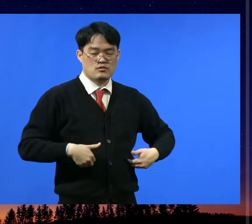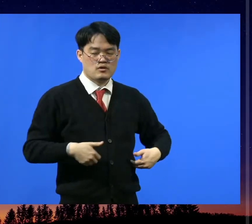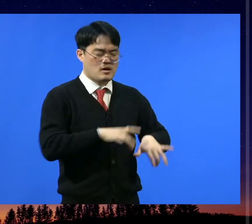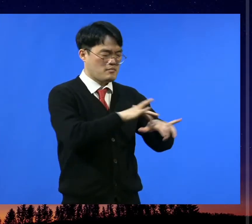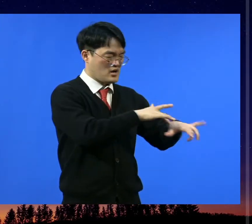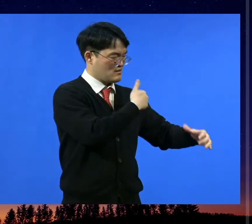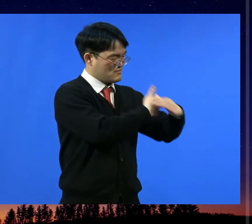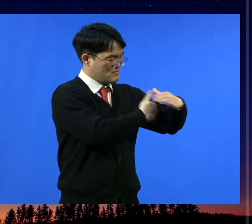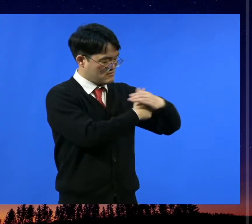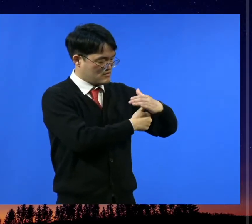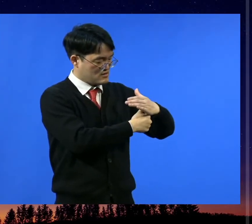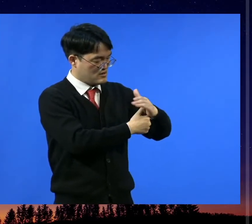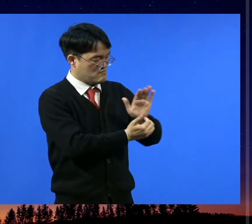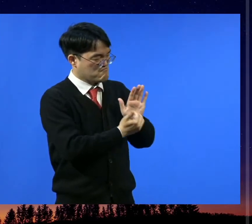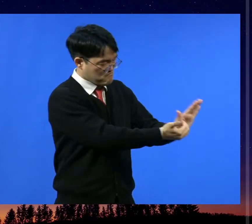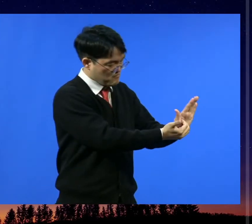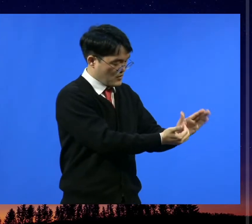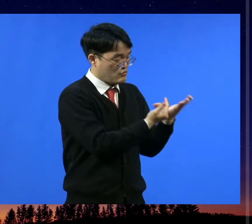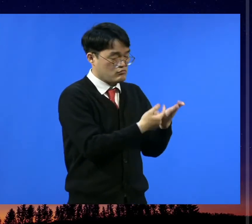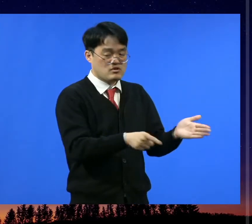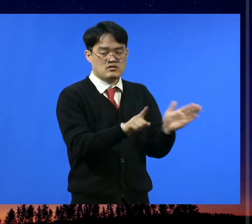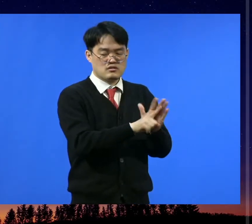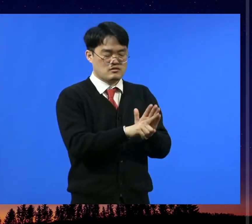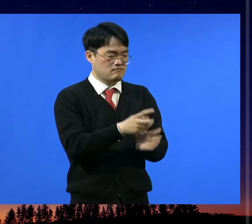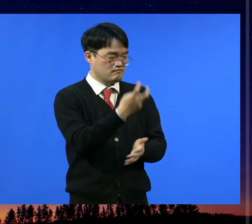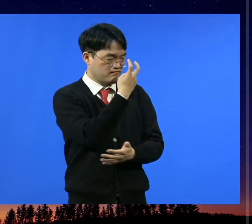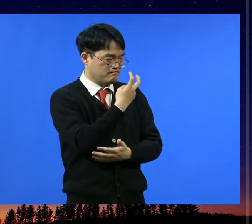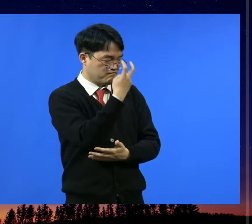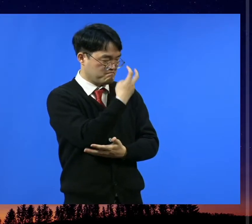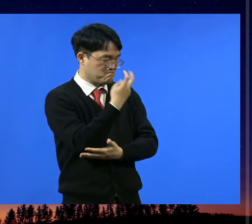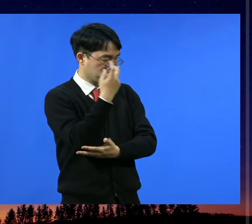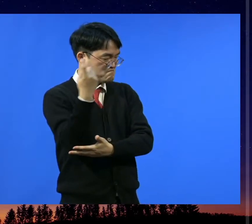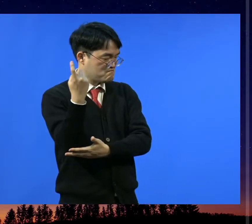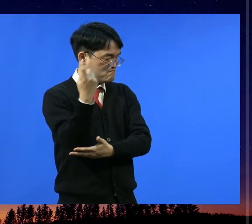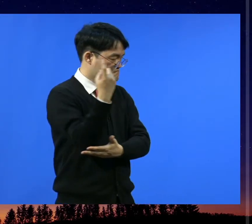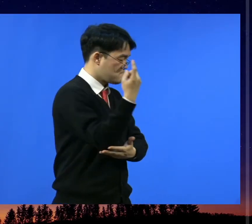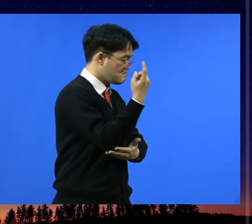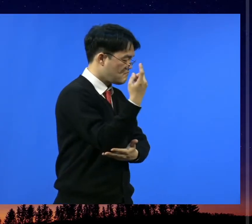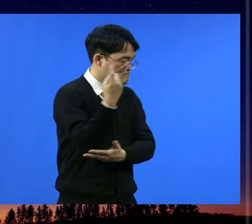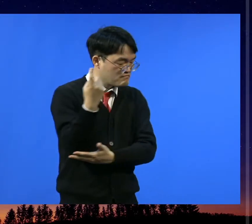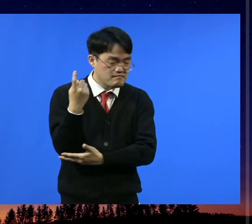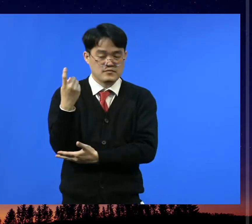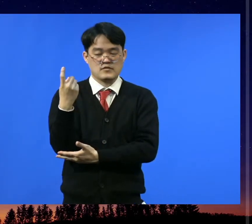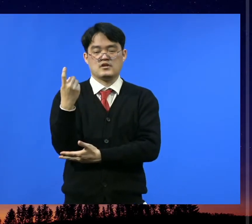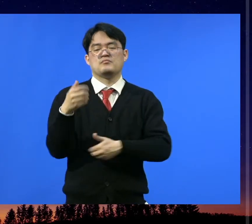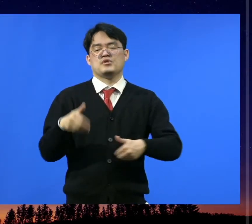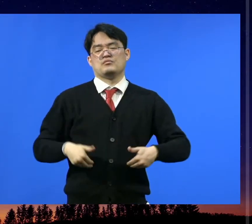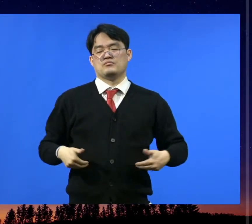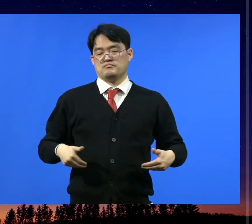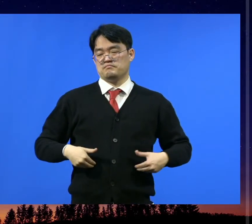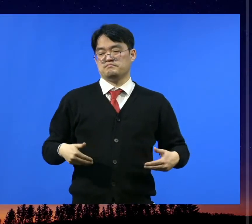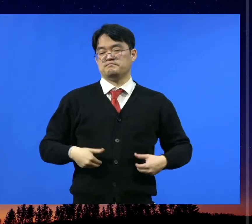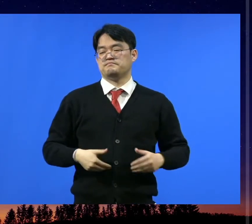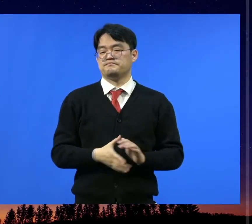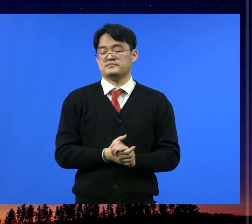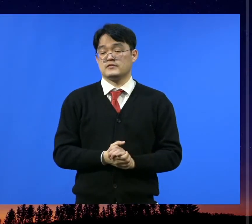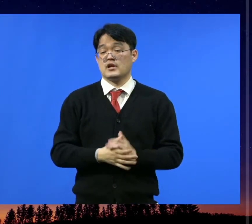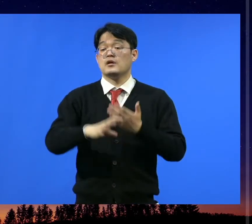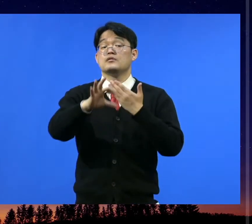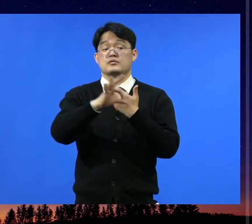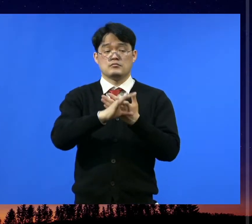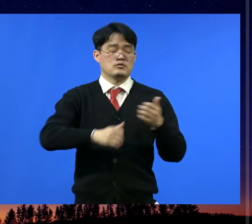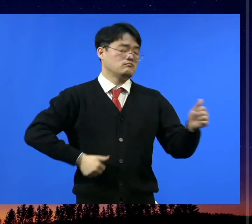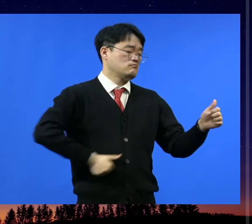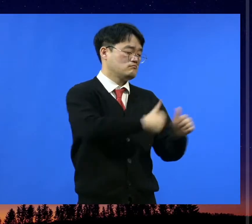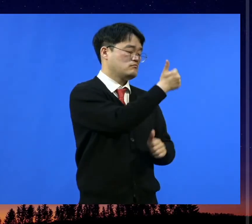공격하지 못하도록 경계태세를 갖추고 계속 지키고 있는 파수꾼이 있어야 돼요, 여러분. 그러면 이기는